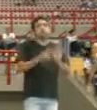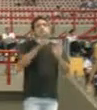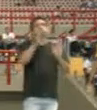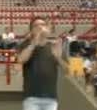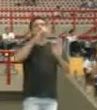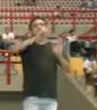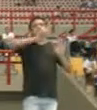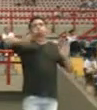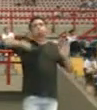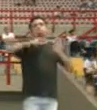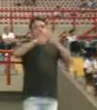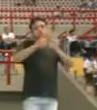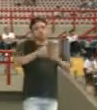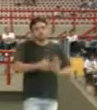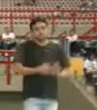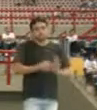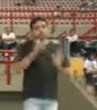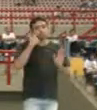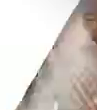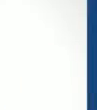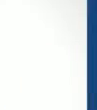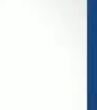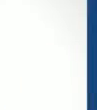ser repertório? Dá uma olhadinha aqui na tela.